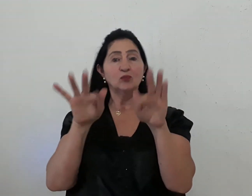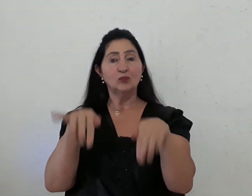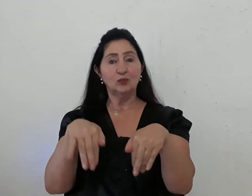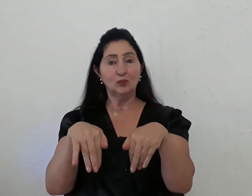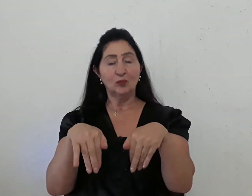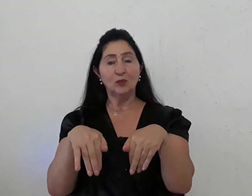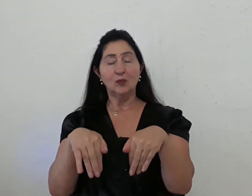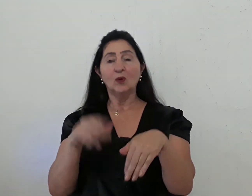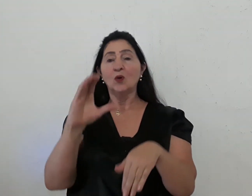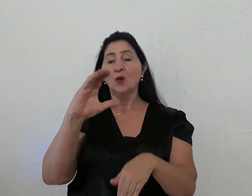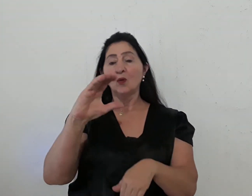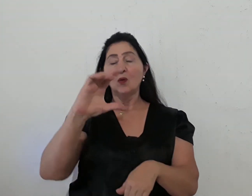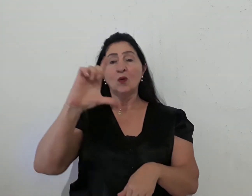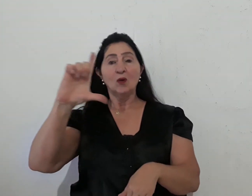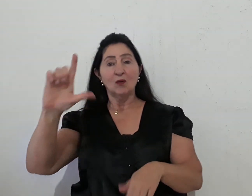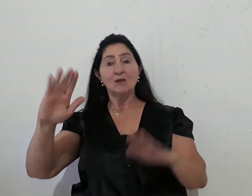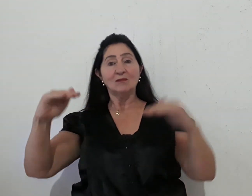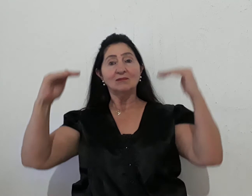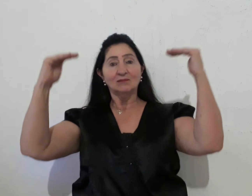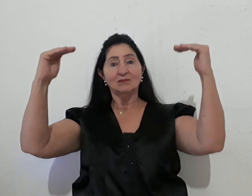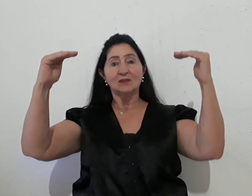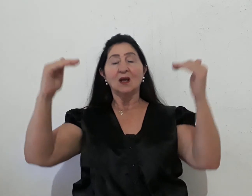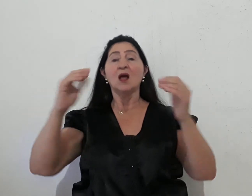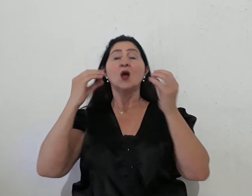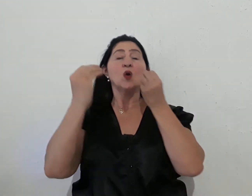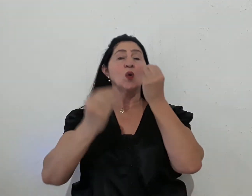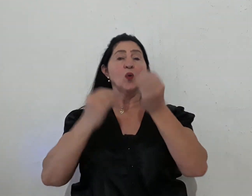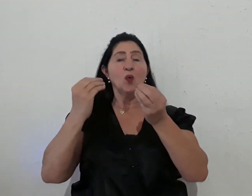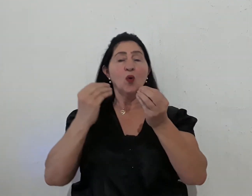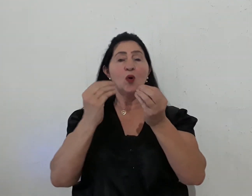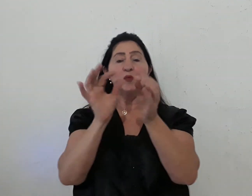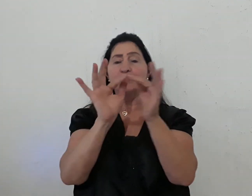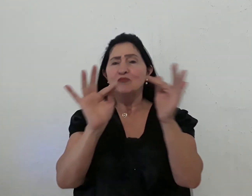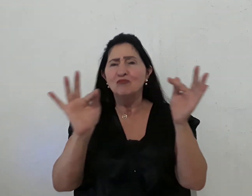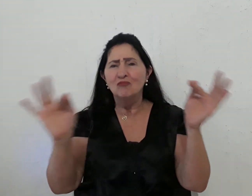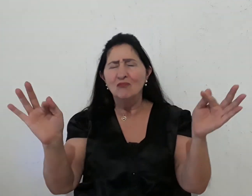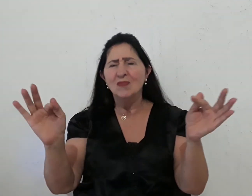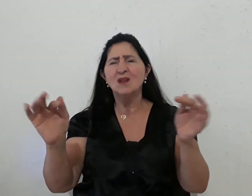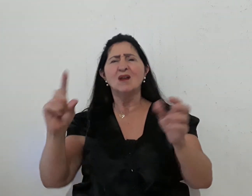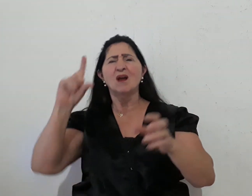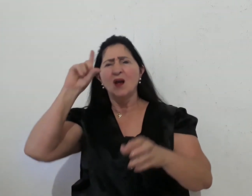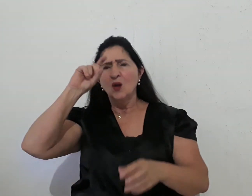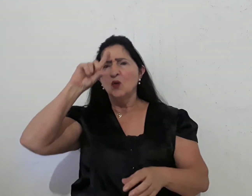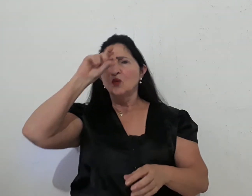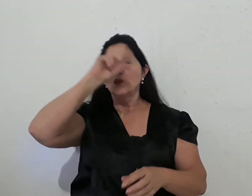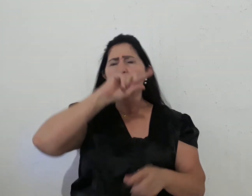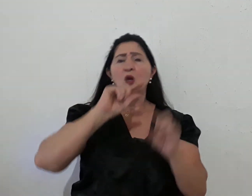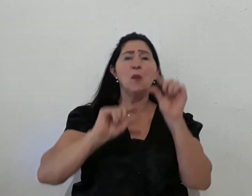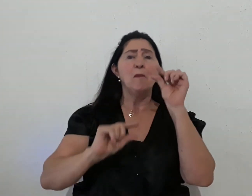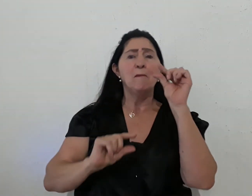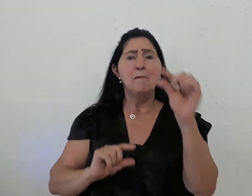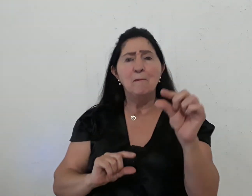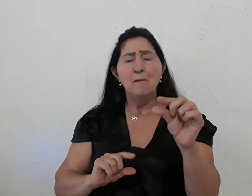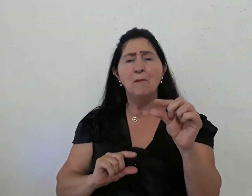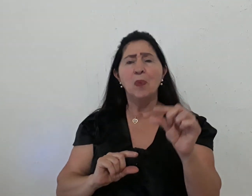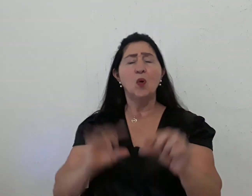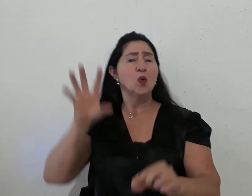de classificação são estruturas complexas e ainda muito pouco exploradas pelos ouvintes e